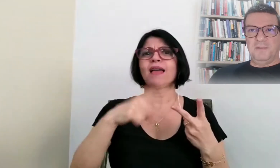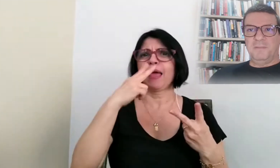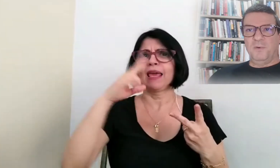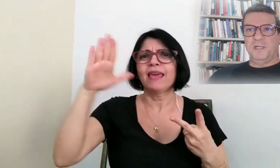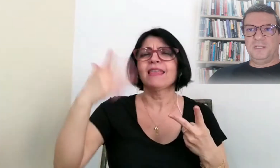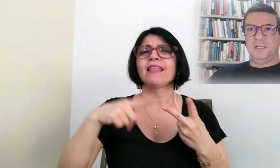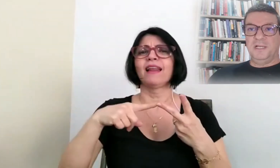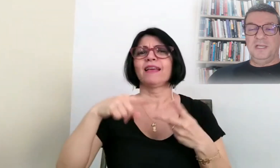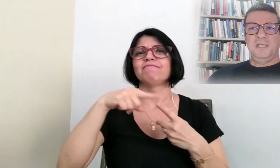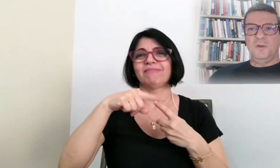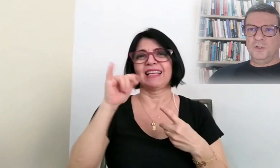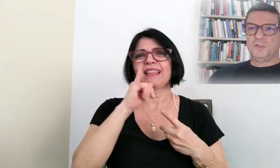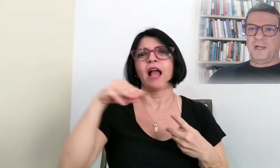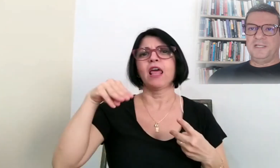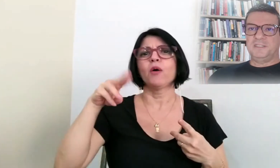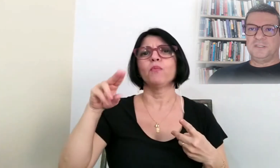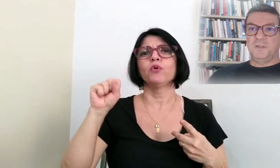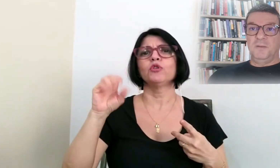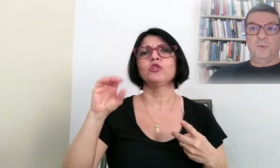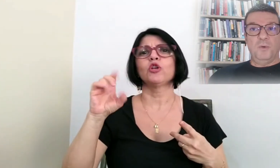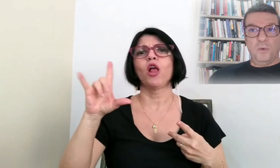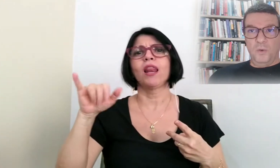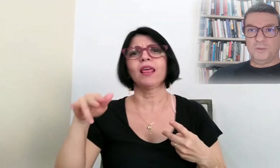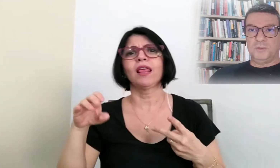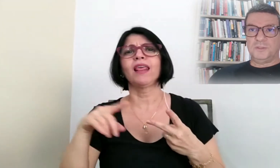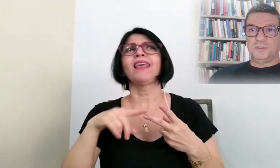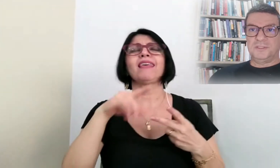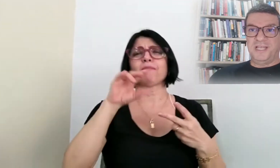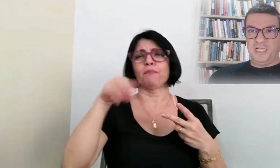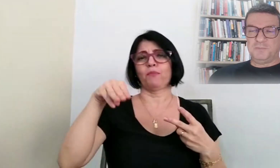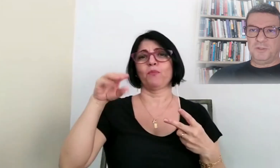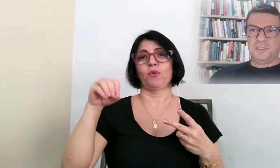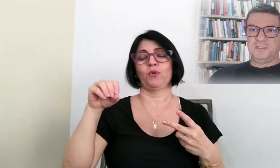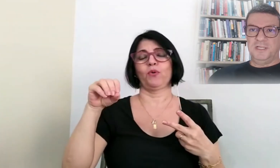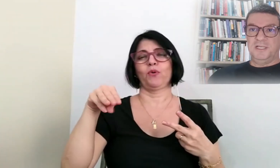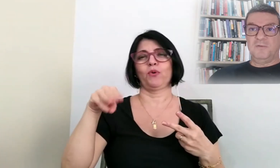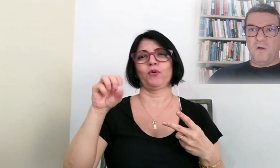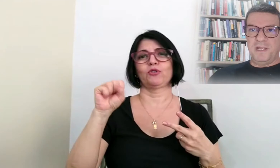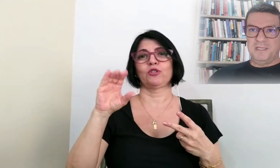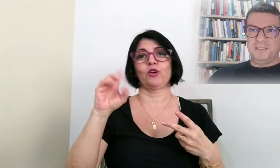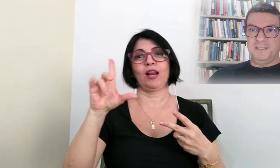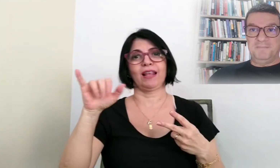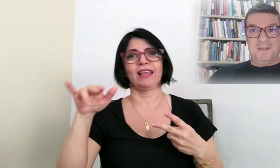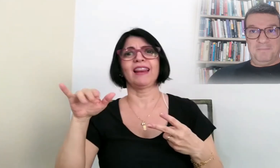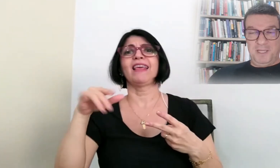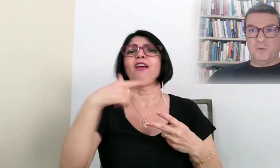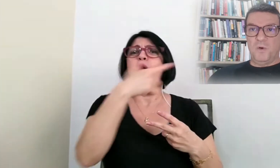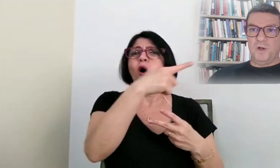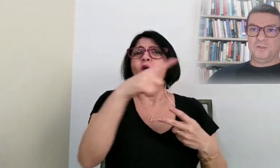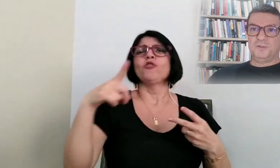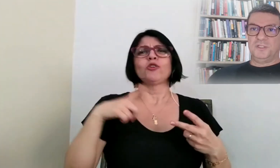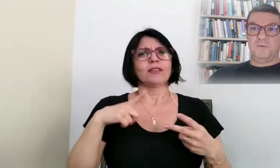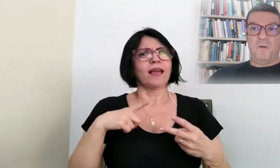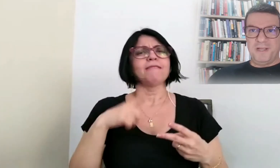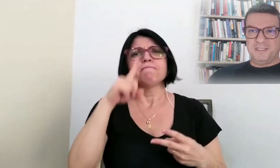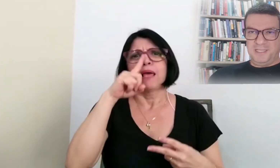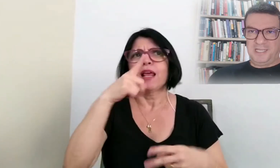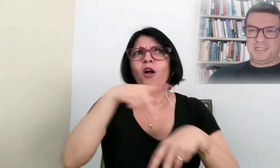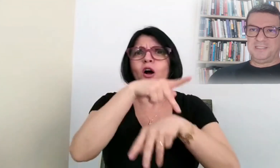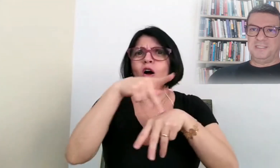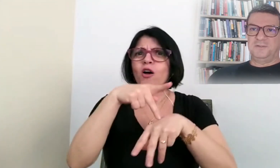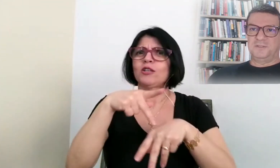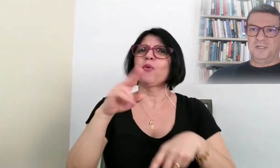na Alemanha por Hitler e em outros países por outros déspotas igualmente perigosos,